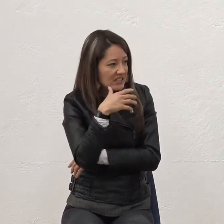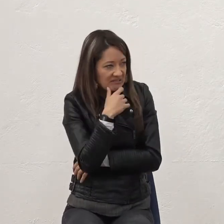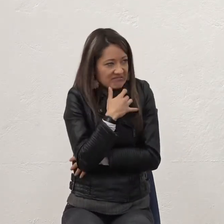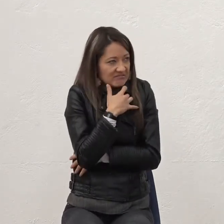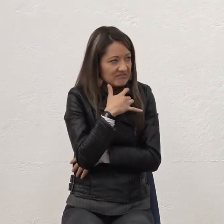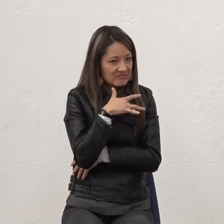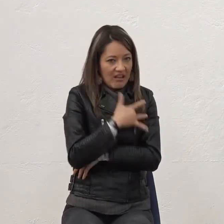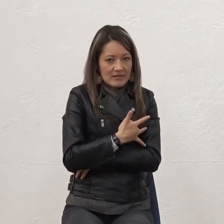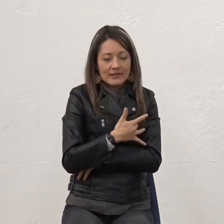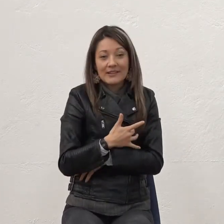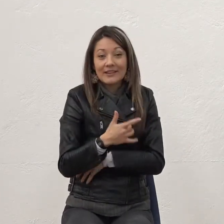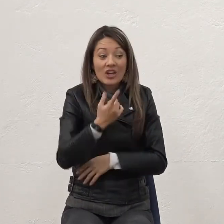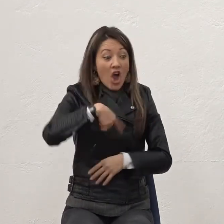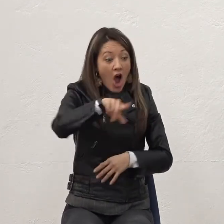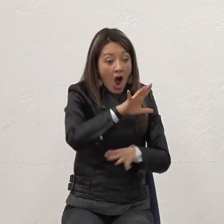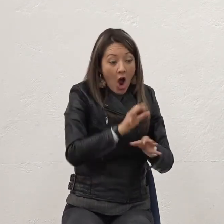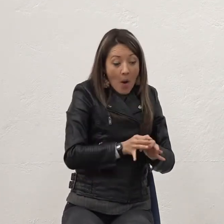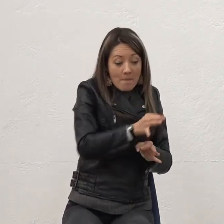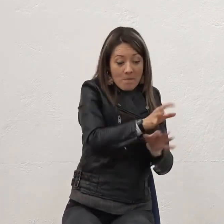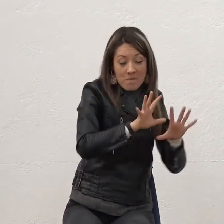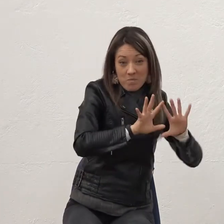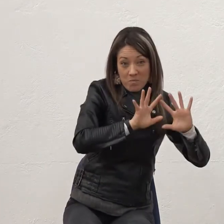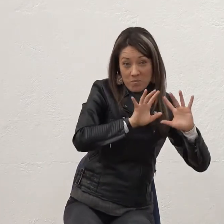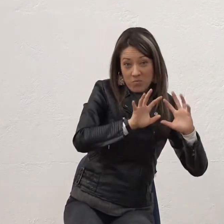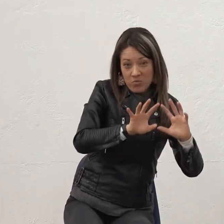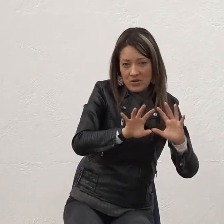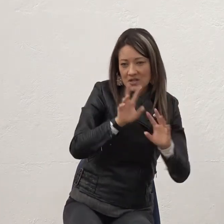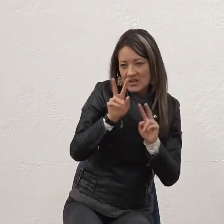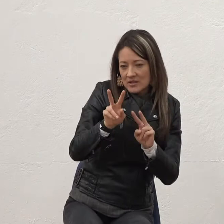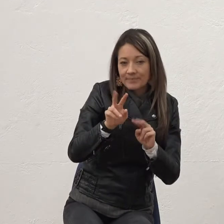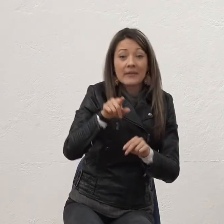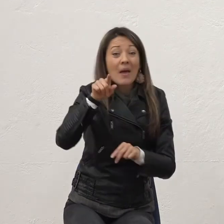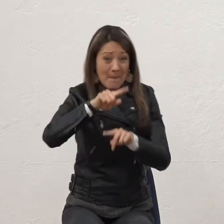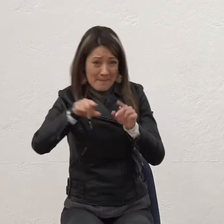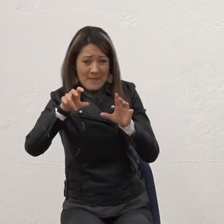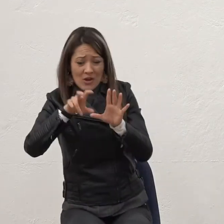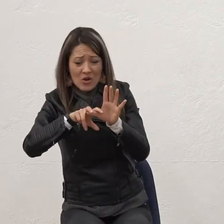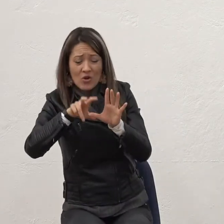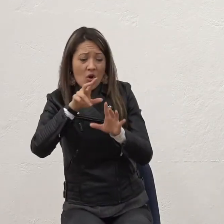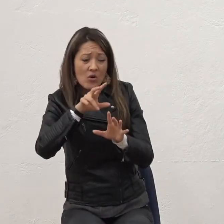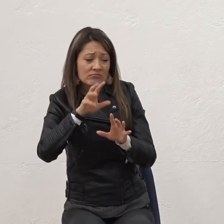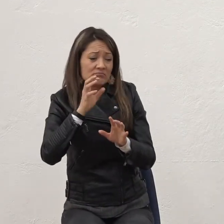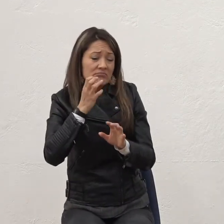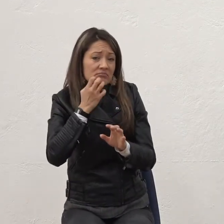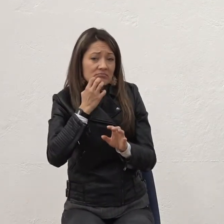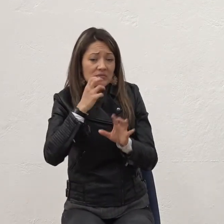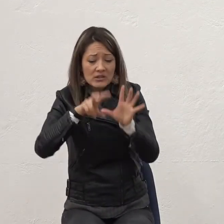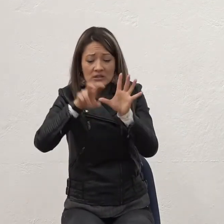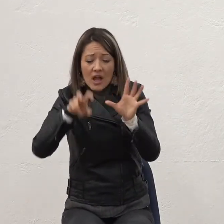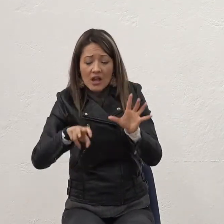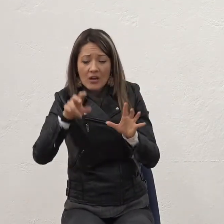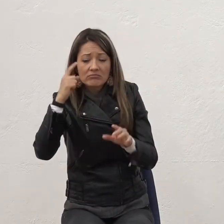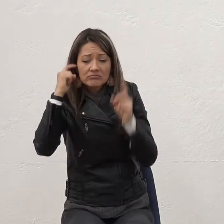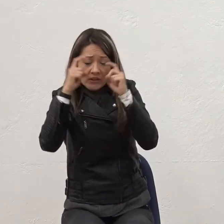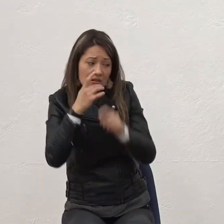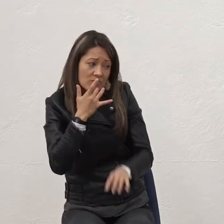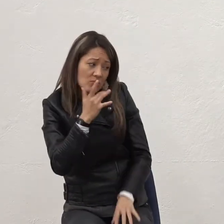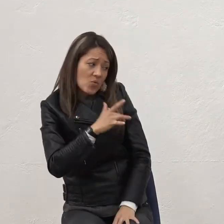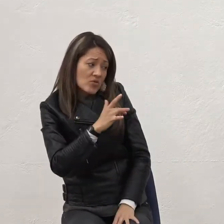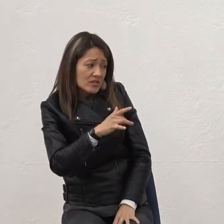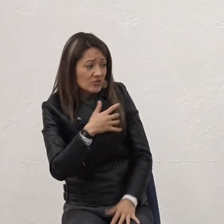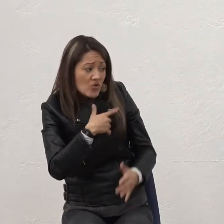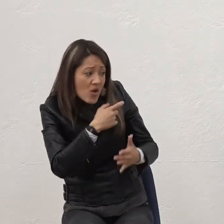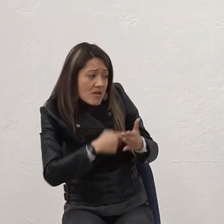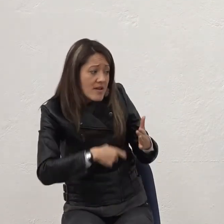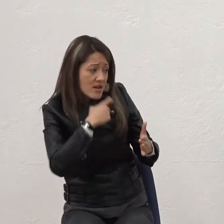el pueblo. Él no, en ningún momento se detuvo a pensar, ay, pobrecito, yo les estoy cobrando